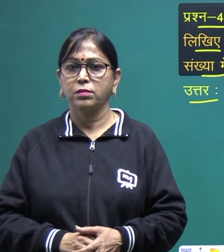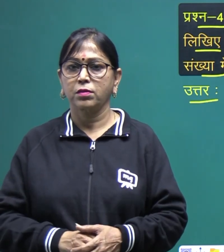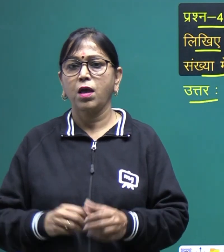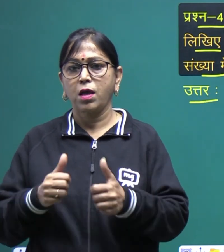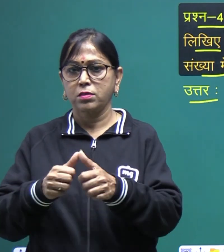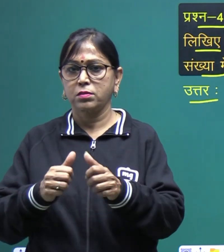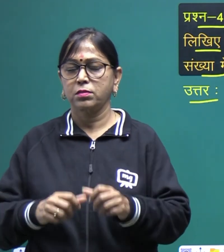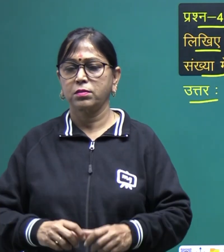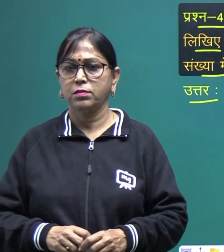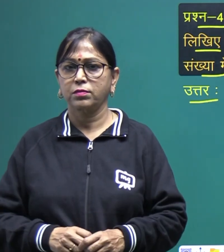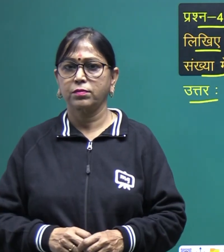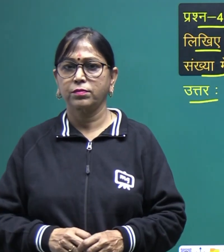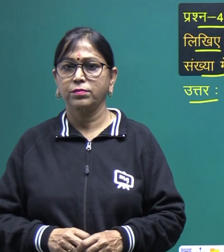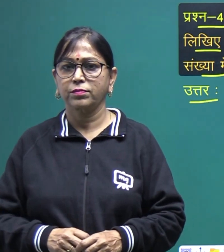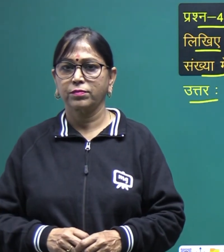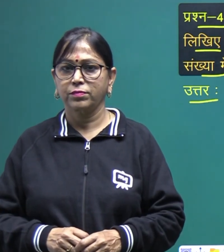उत्तर